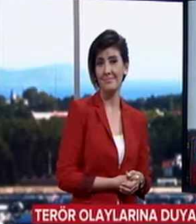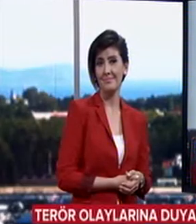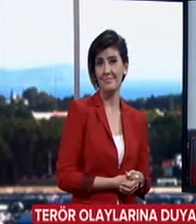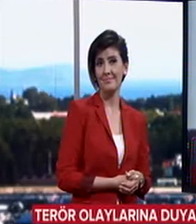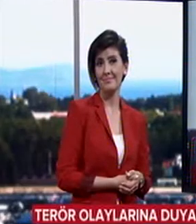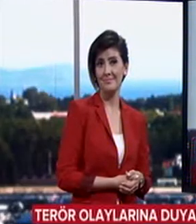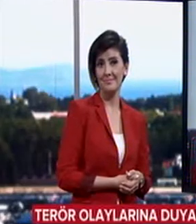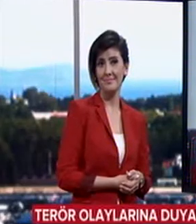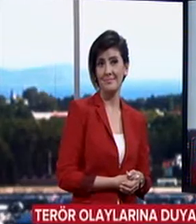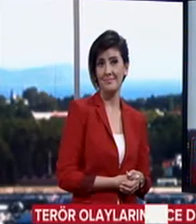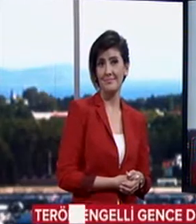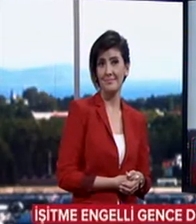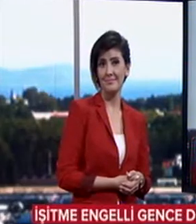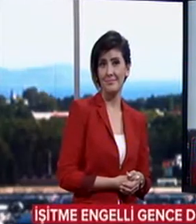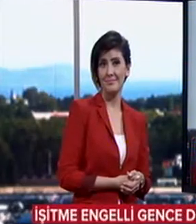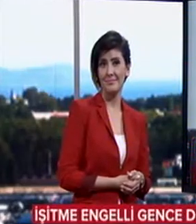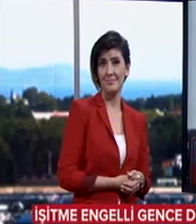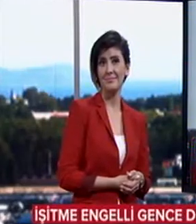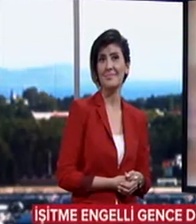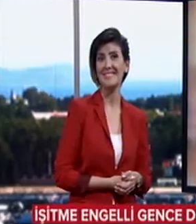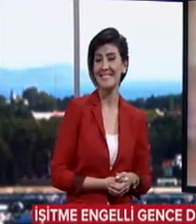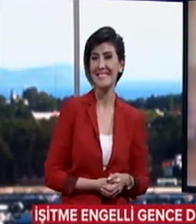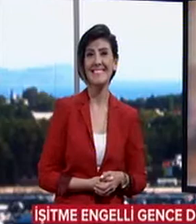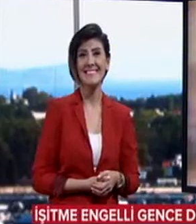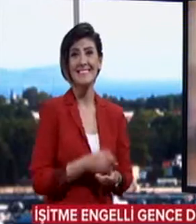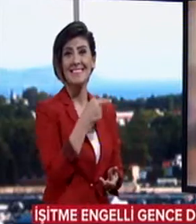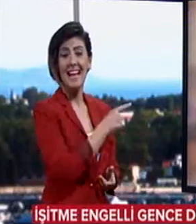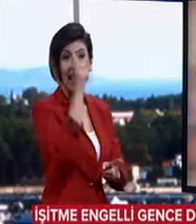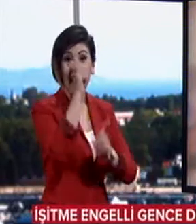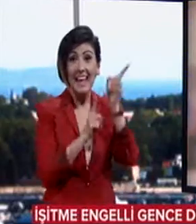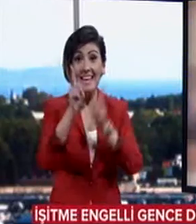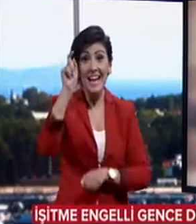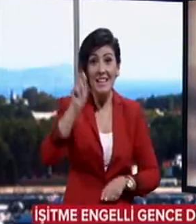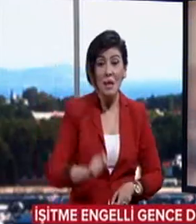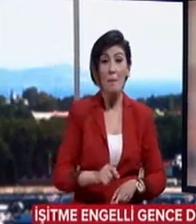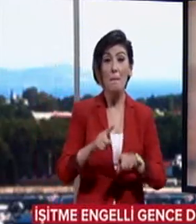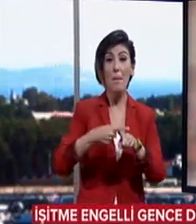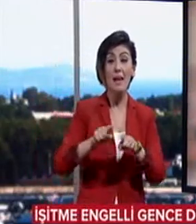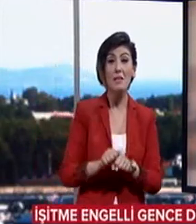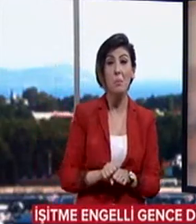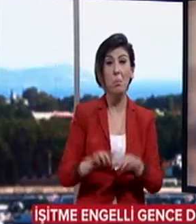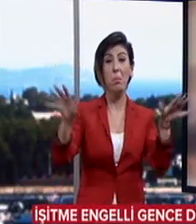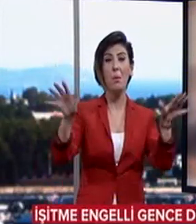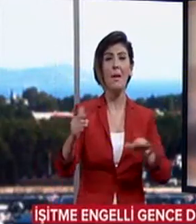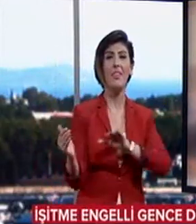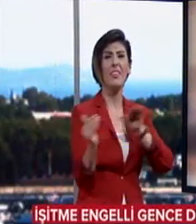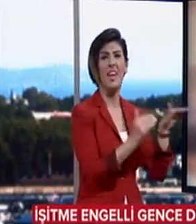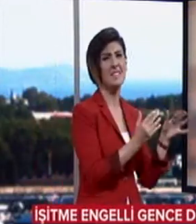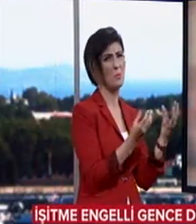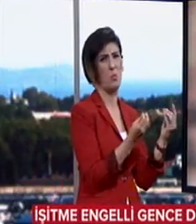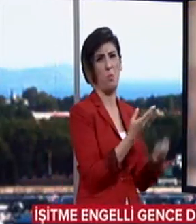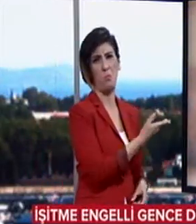ben terörün bitmesini istiyorum diyor. Özol'un internet üzerinden yaptığı paylaşıma binlerce destek